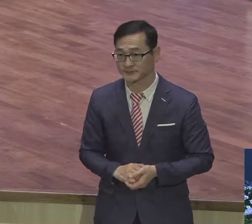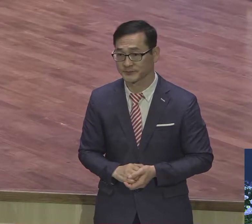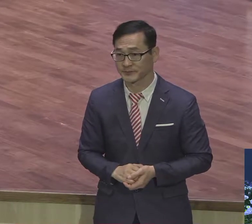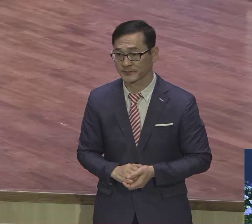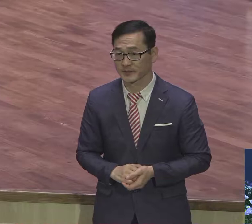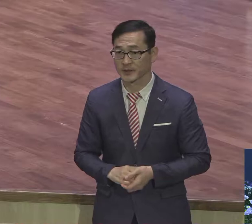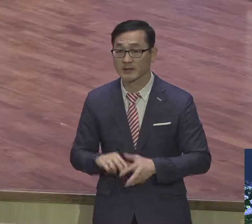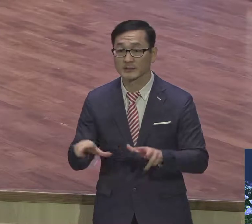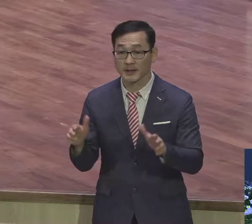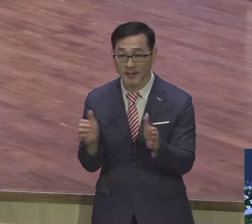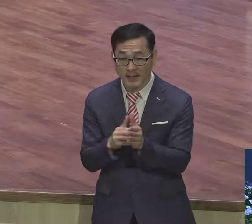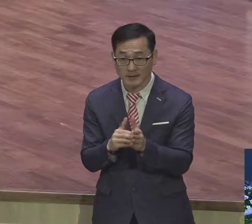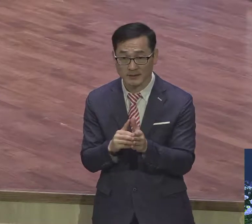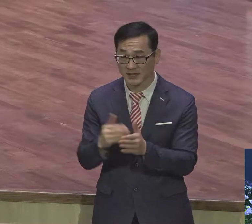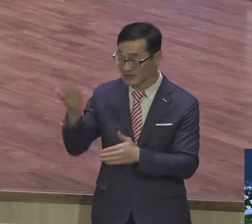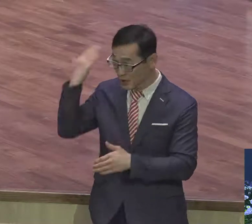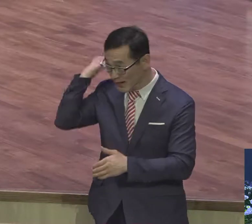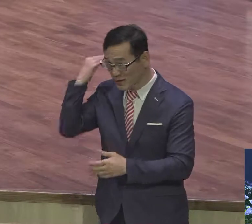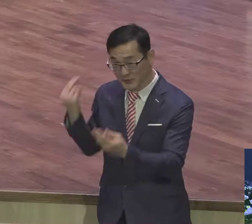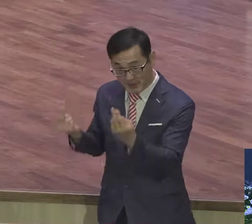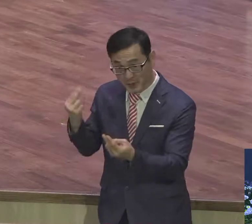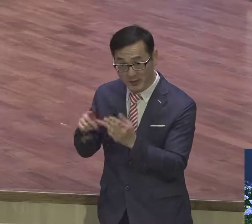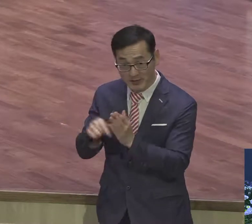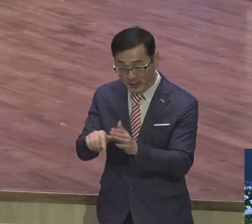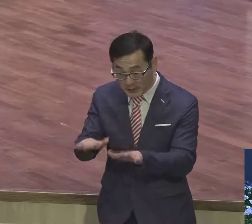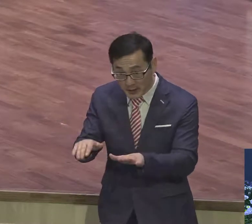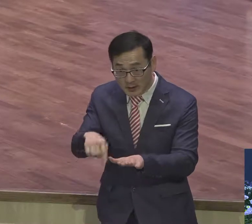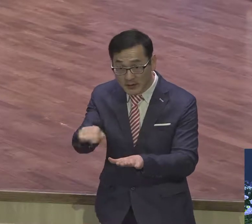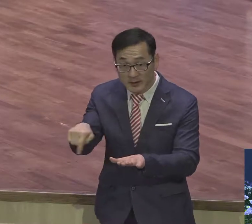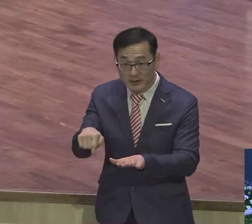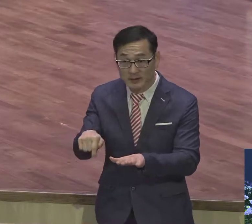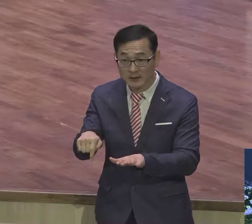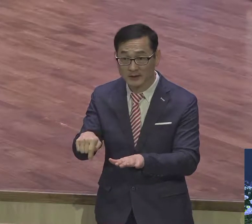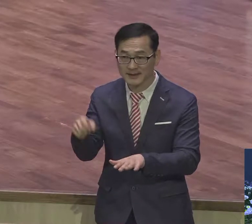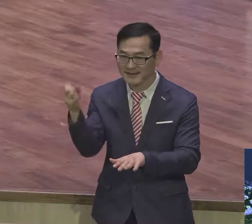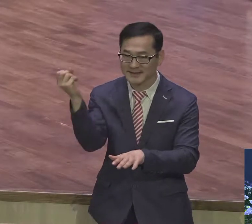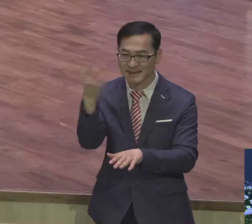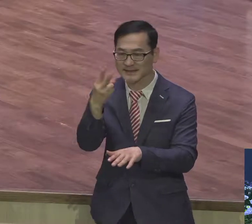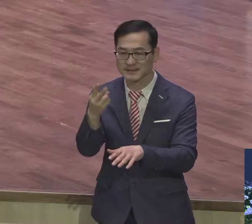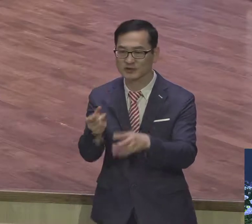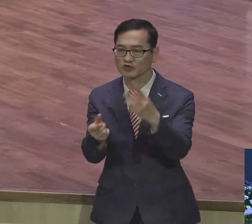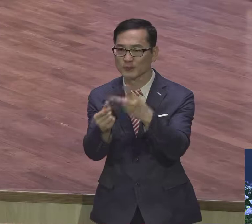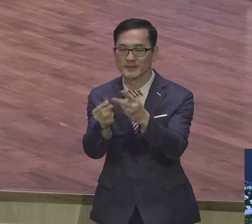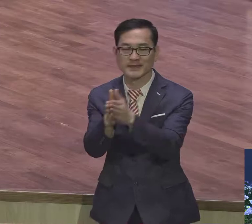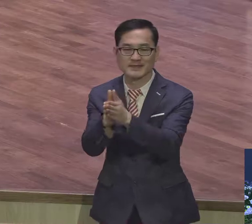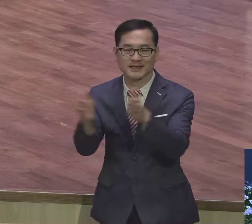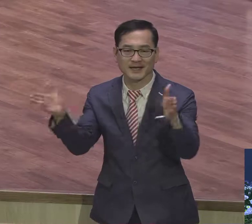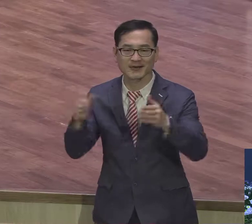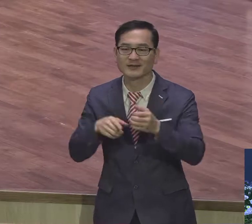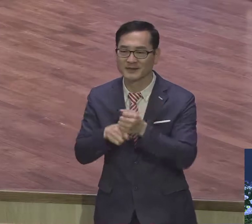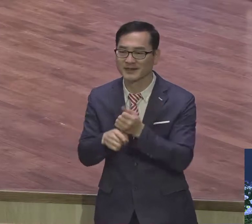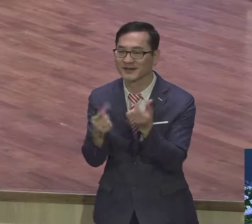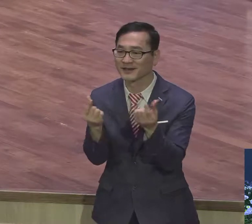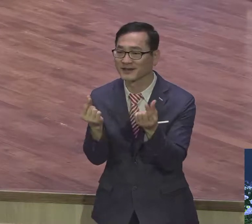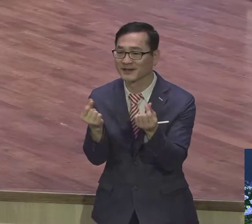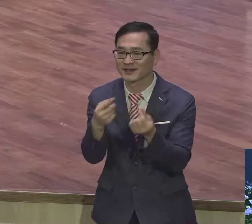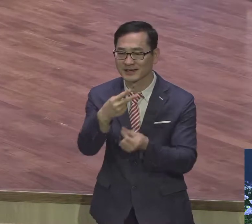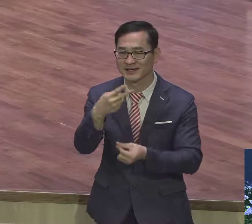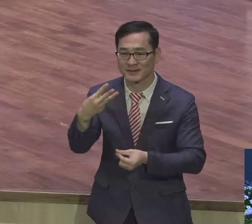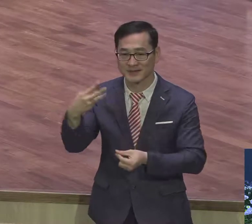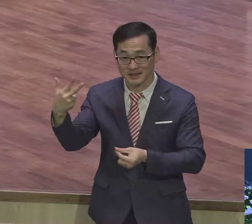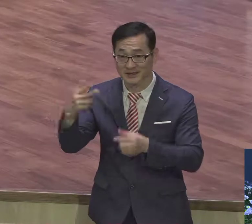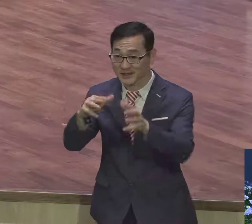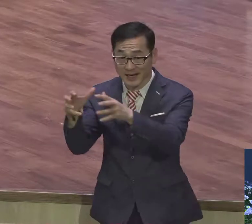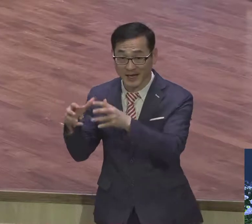진행된 강사훈련과는 달리 제2의 시작을 하는 시간 제2의 시작 237 나라 살기